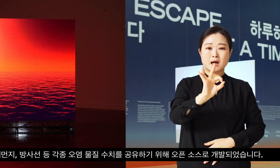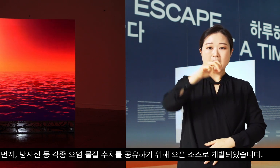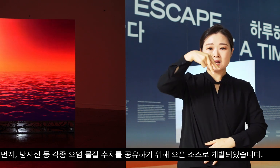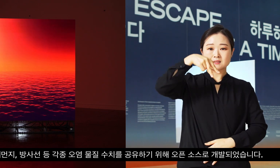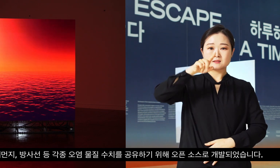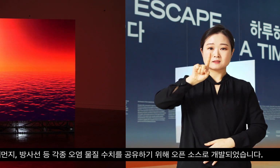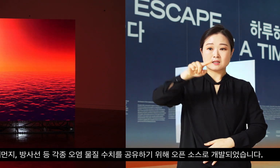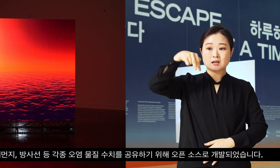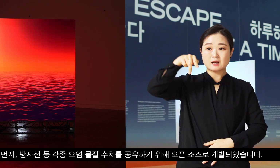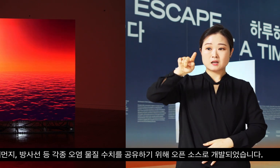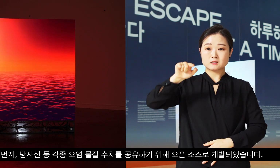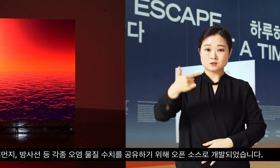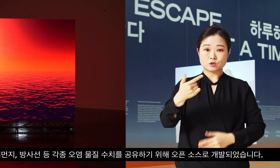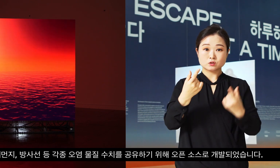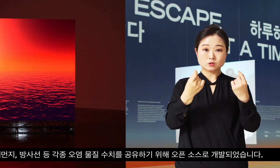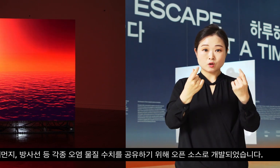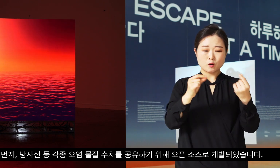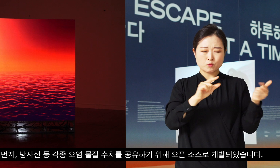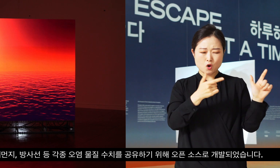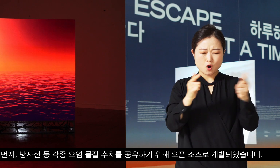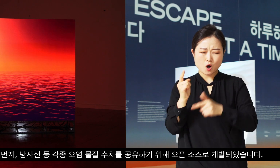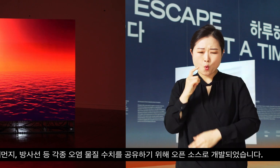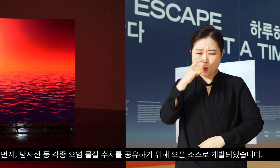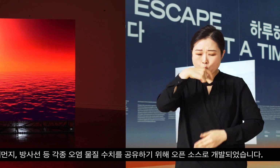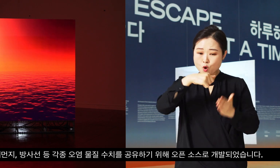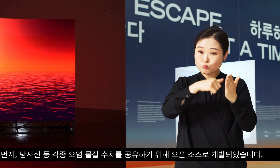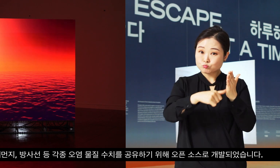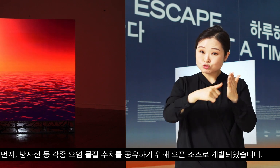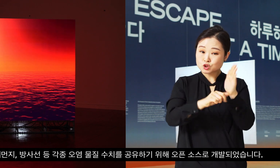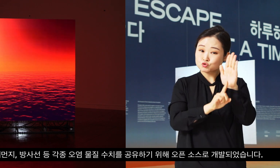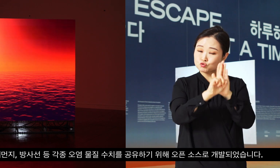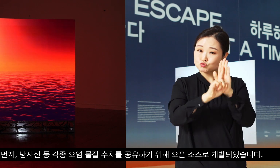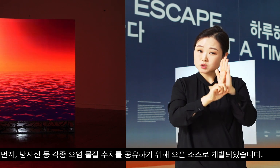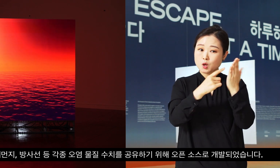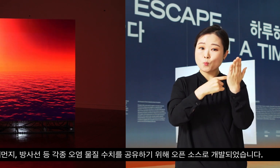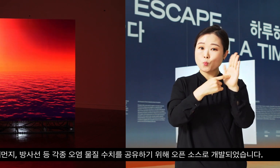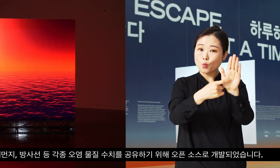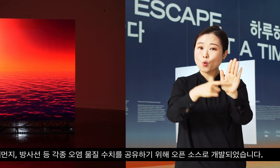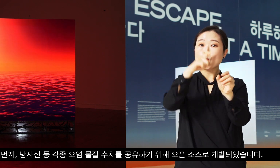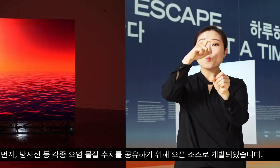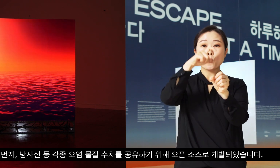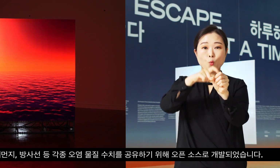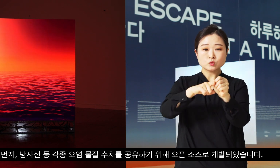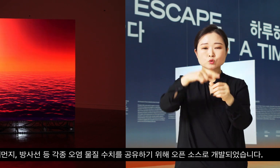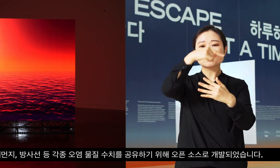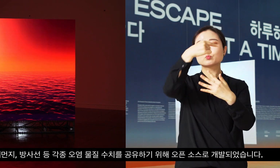각종 오염물질 수치를 공유하기 위해 오픈소스로 개발되었습니다.